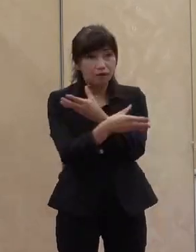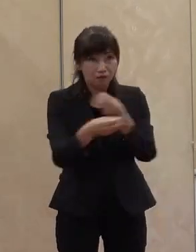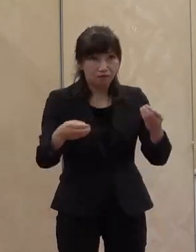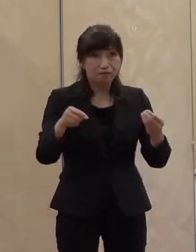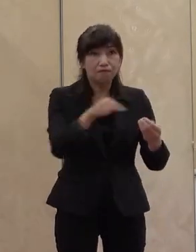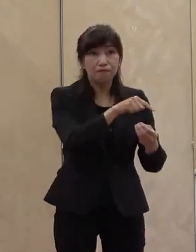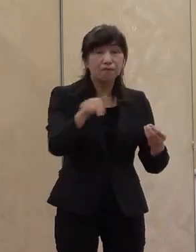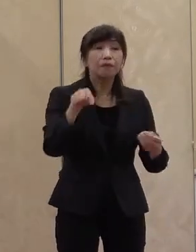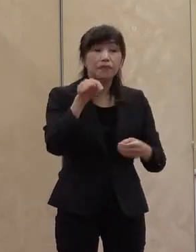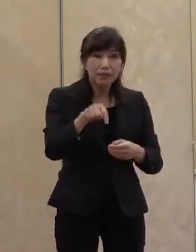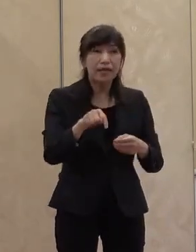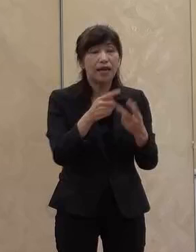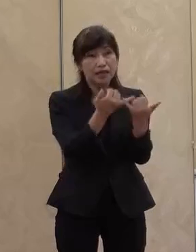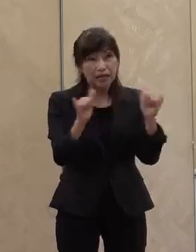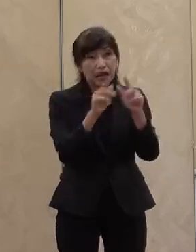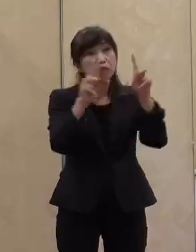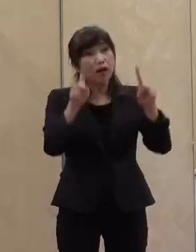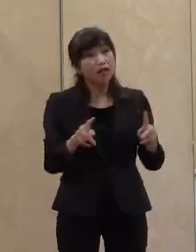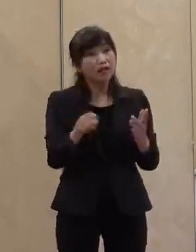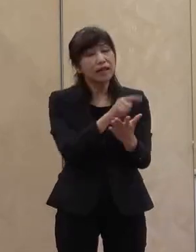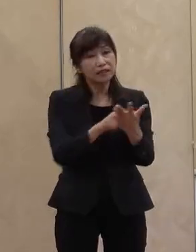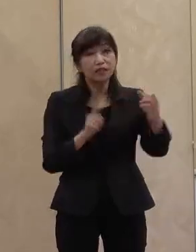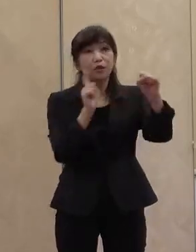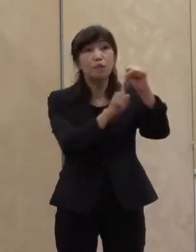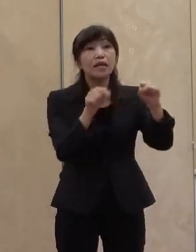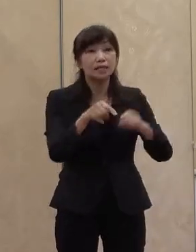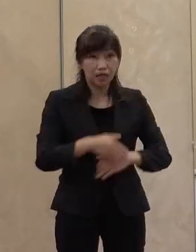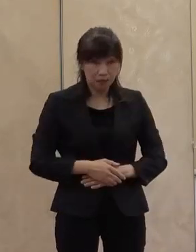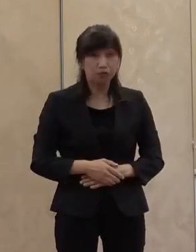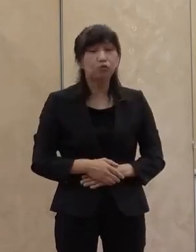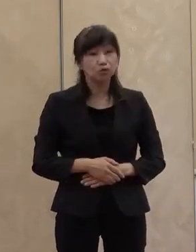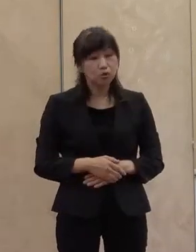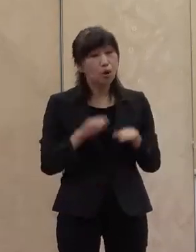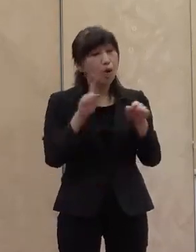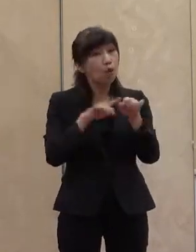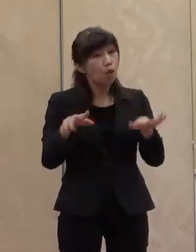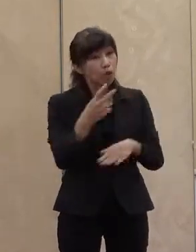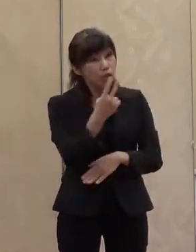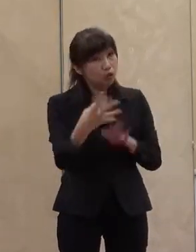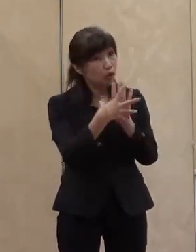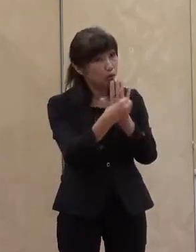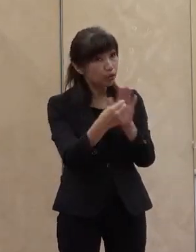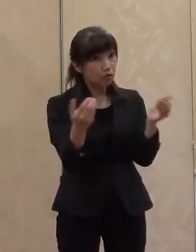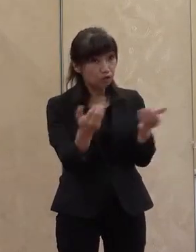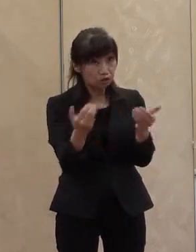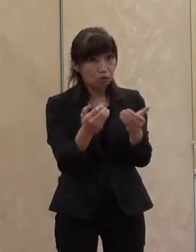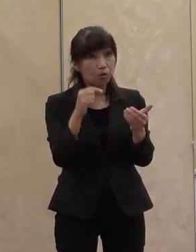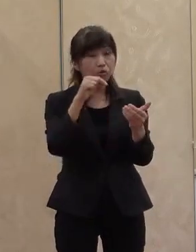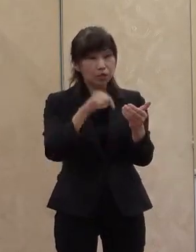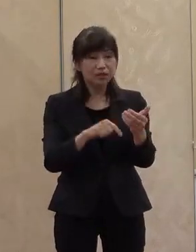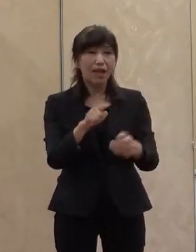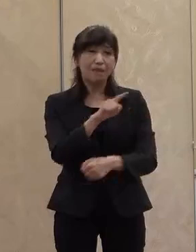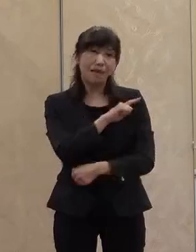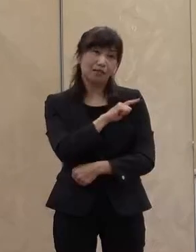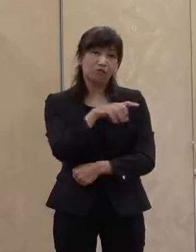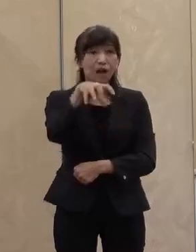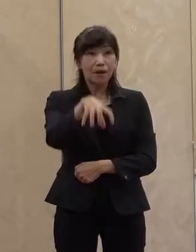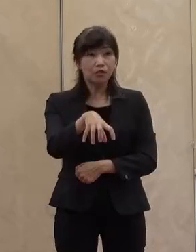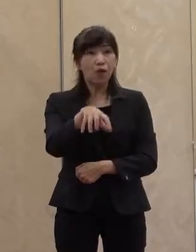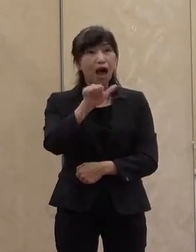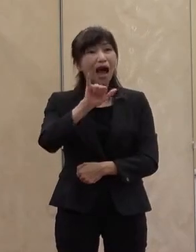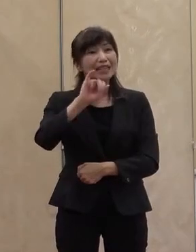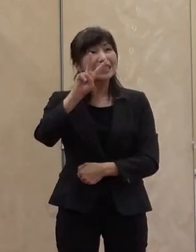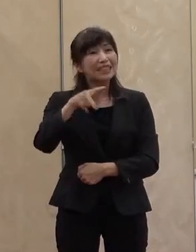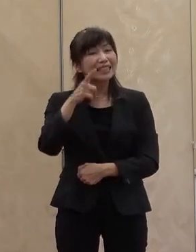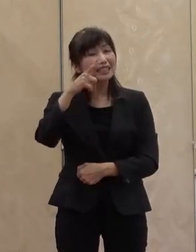です。具体的に今回今年度取り組むモデル事業としまして、まずはアイリンです。アイリン地域